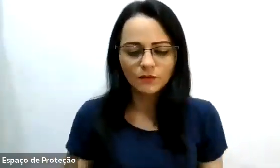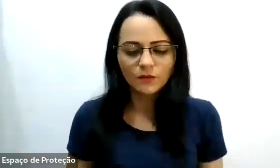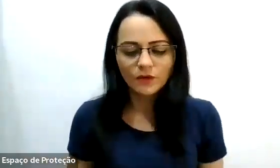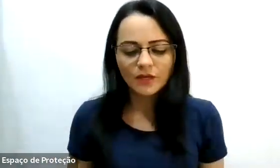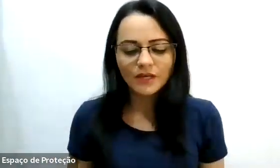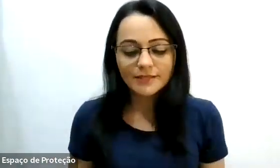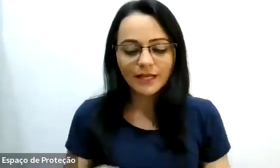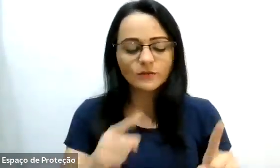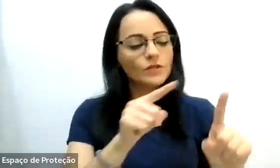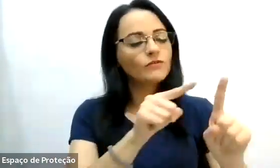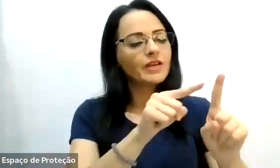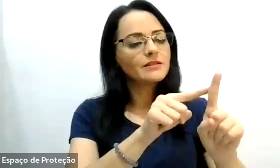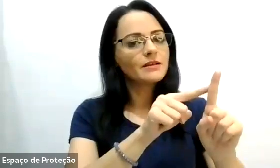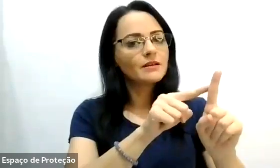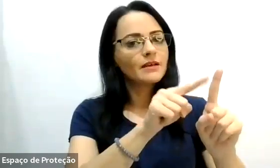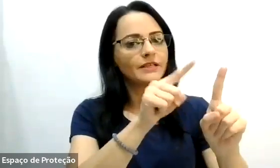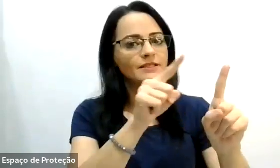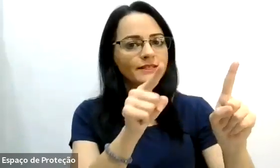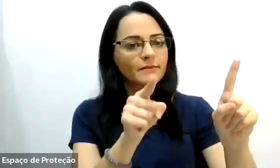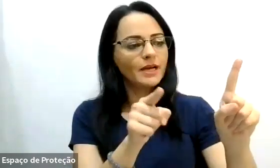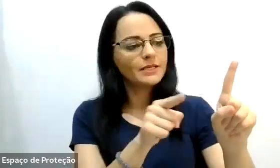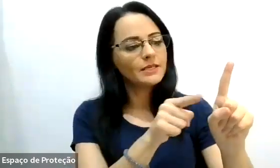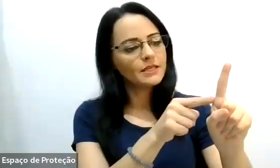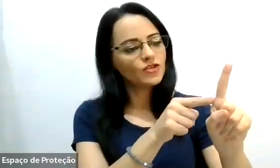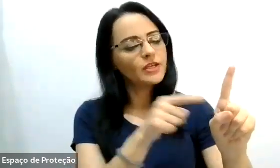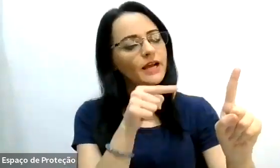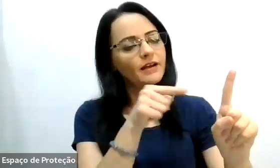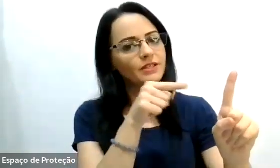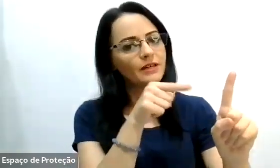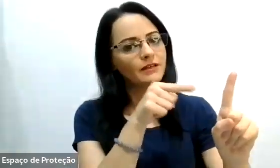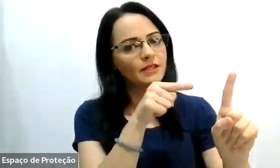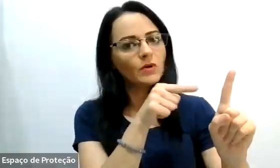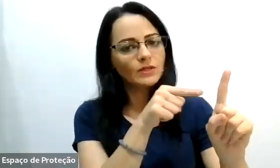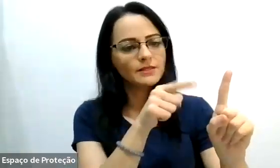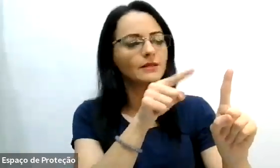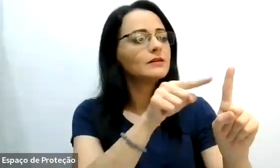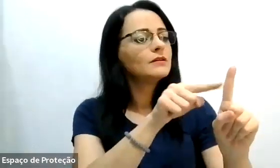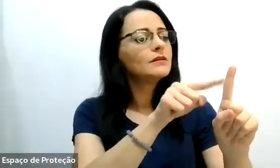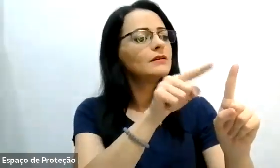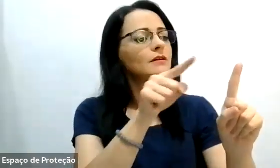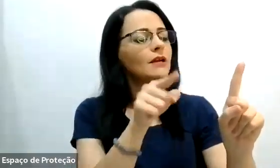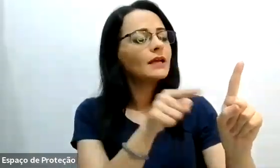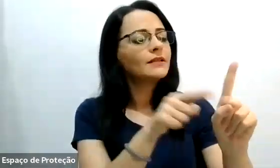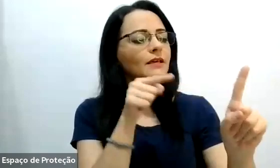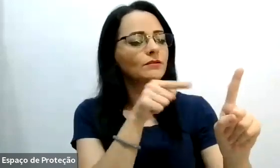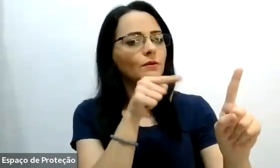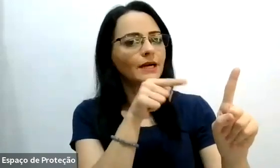bebezinho, que está no seu ventre. Aí você faz a barriguinha de grávida e mostra. Lá dentro,